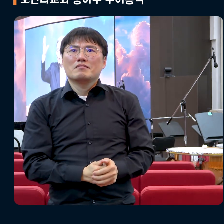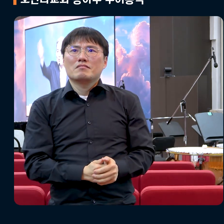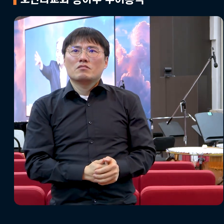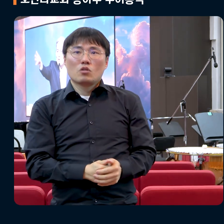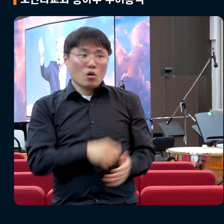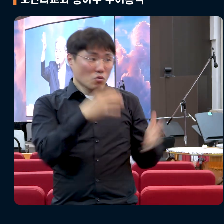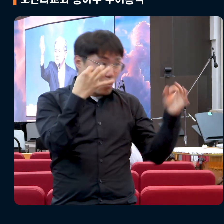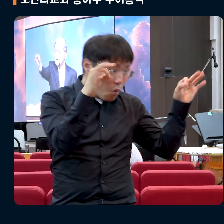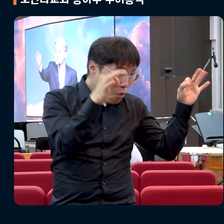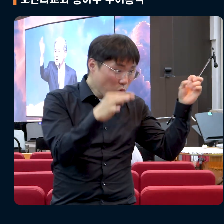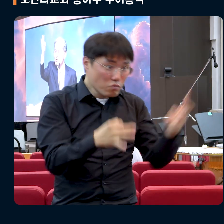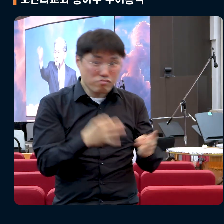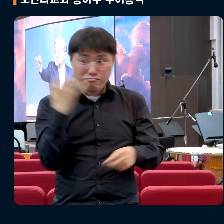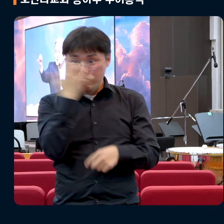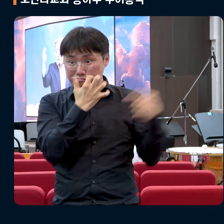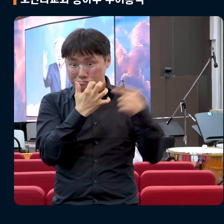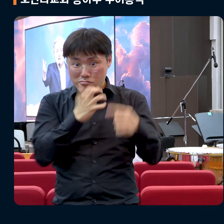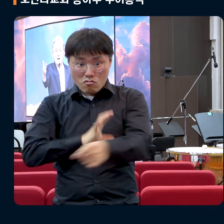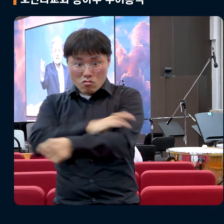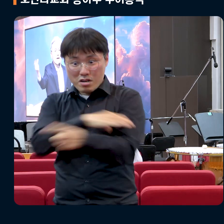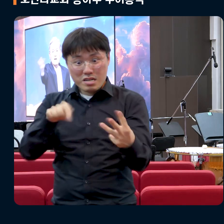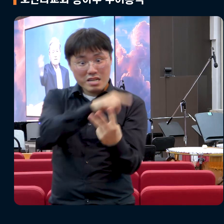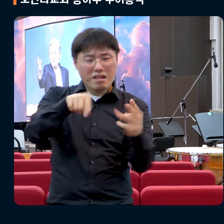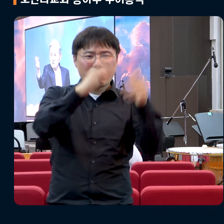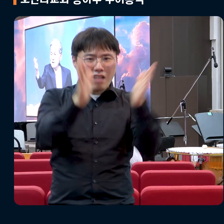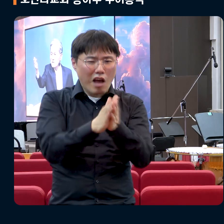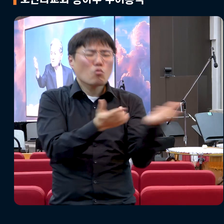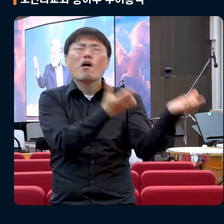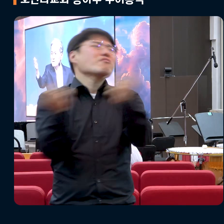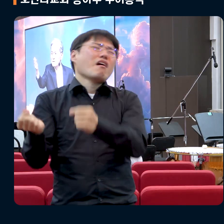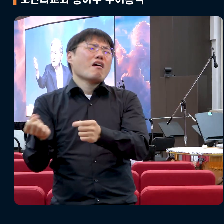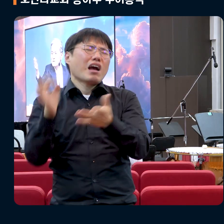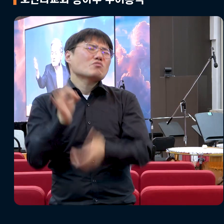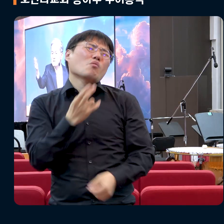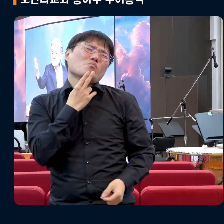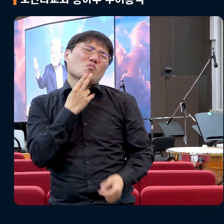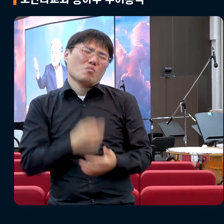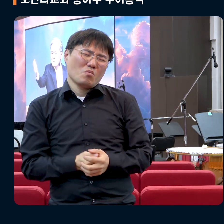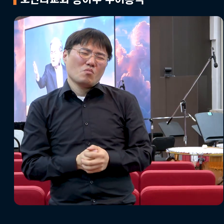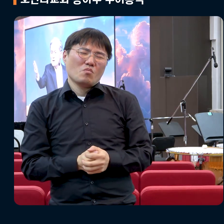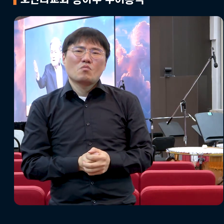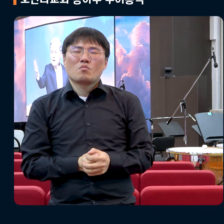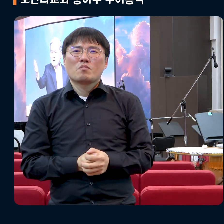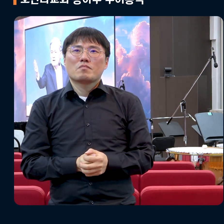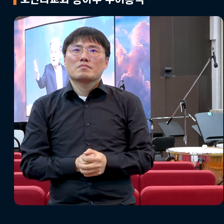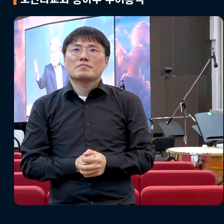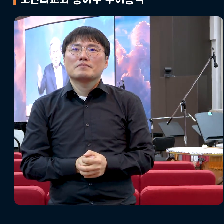리차드 폴스토의 말대로 돈과 섹스와 권력, 이 세 가지는 같은 것들이에요.